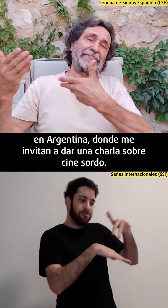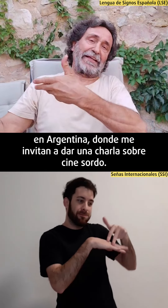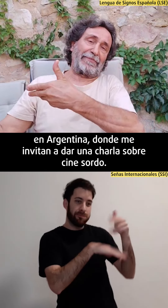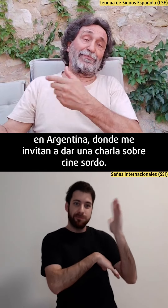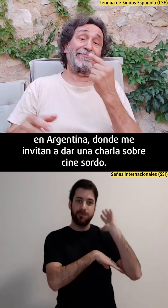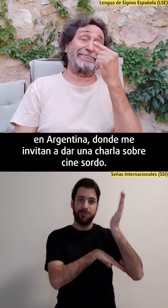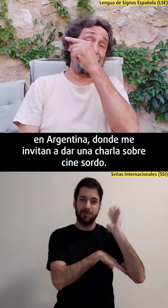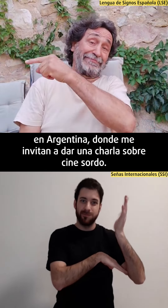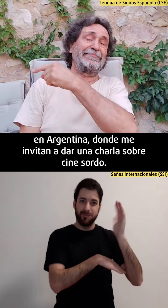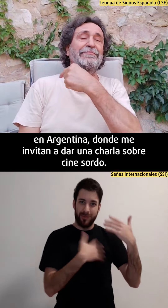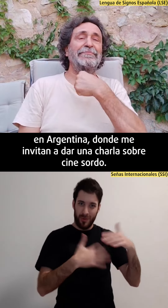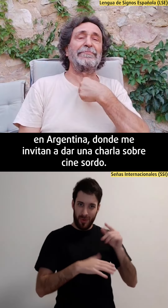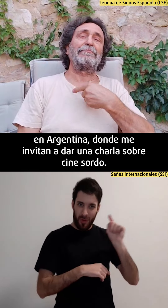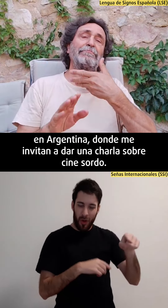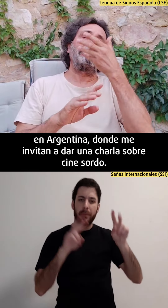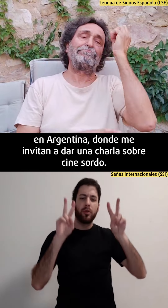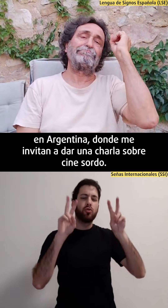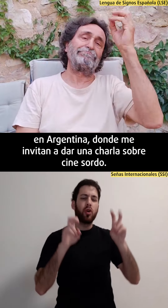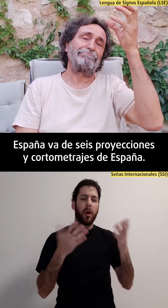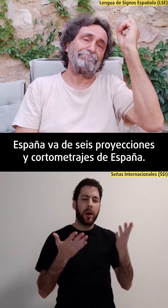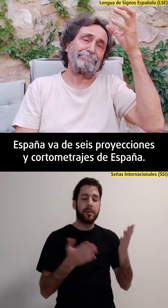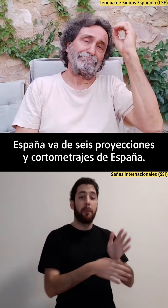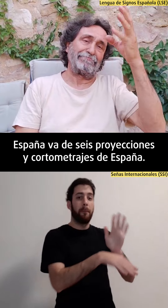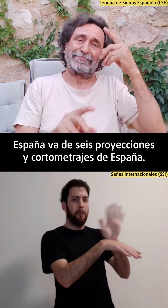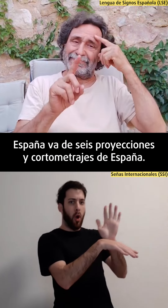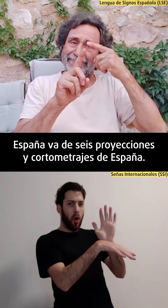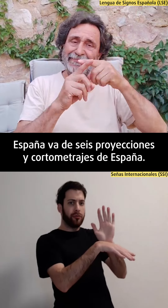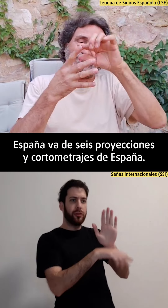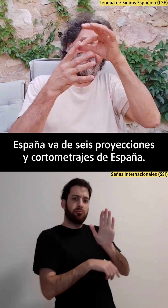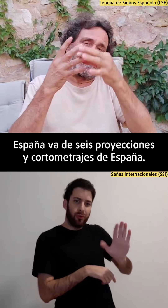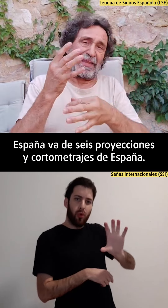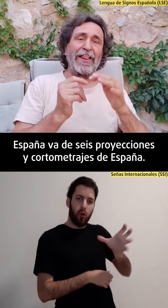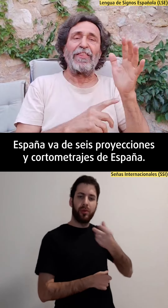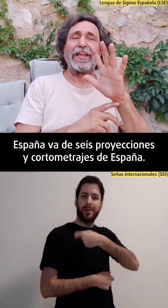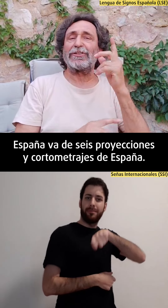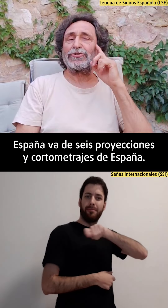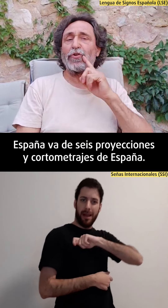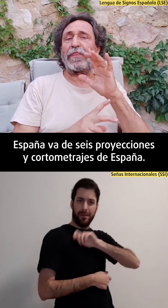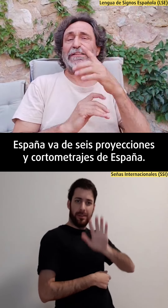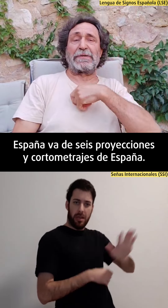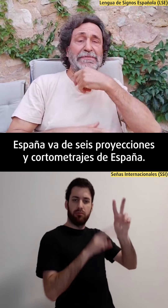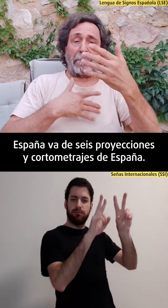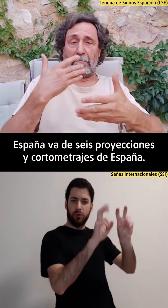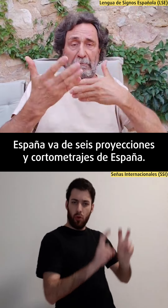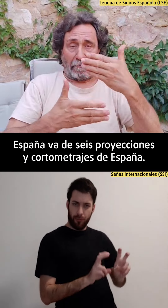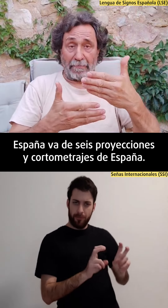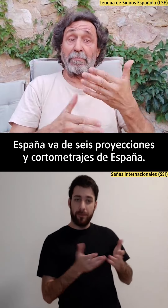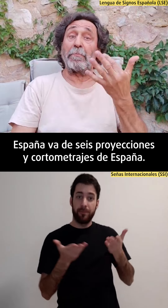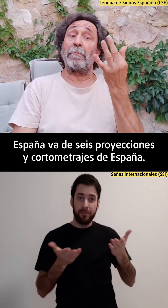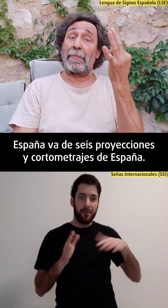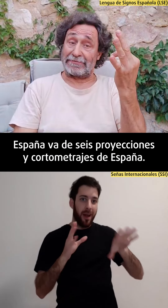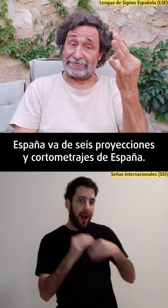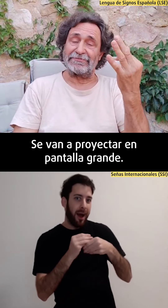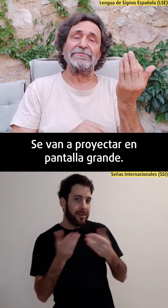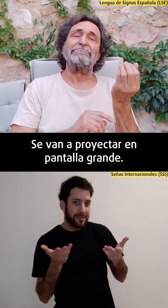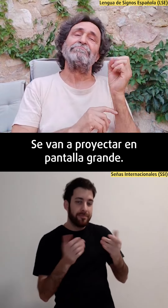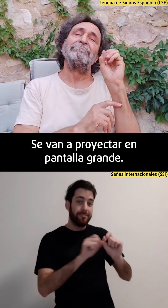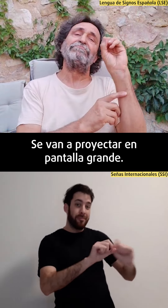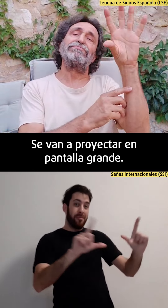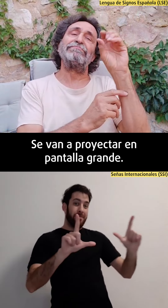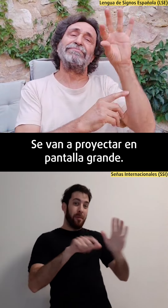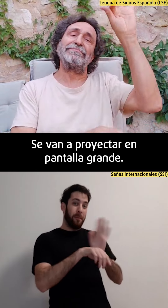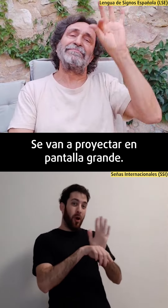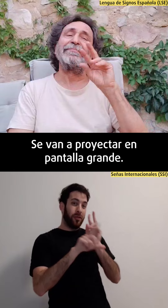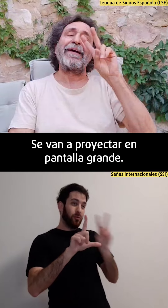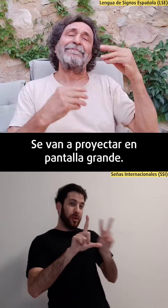invitan a dar una charla sobre cine sordo de España más de seis proyecciones de cortometrajes de España se van a